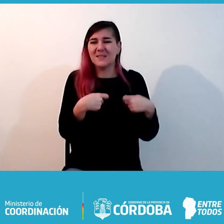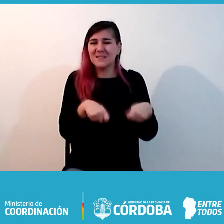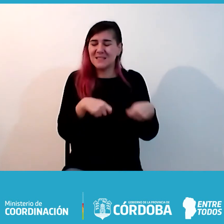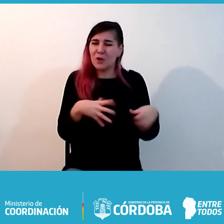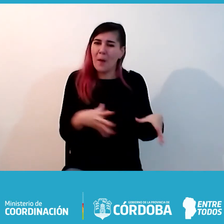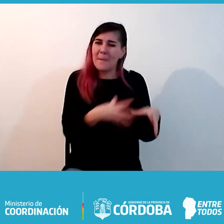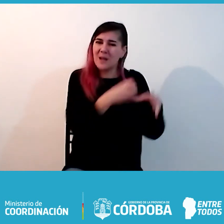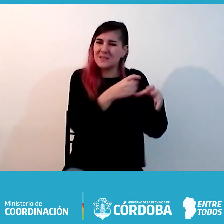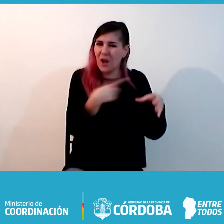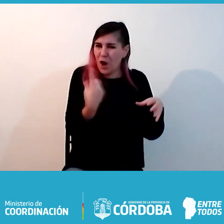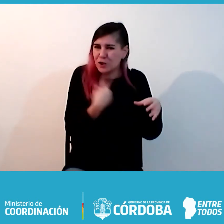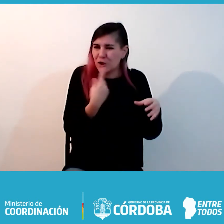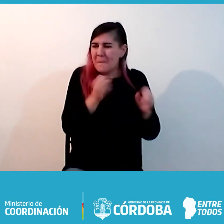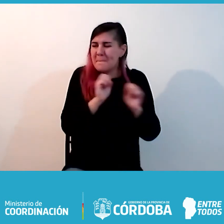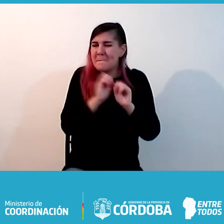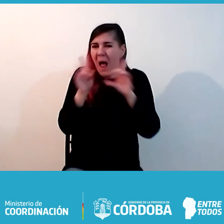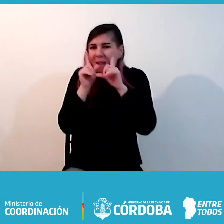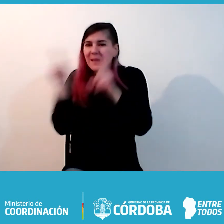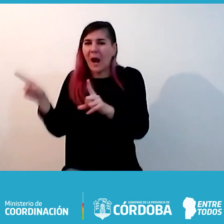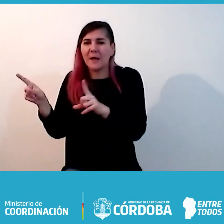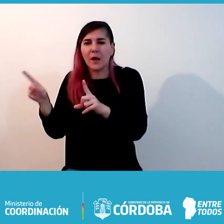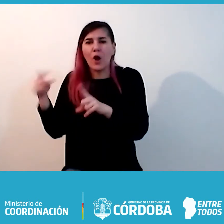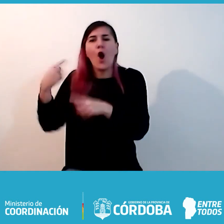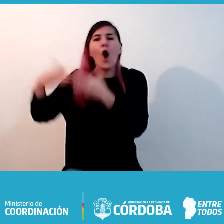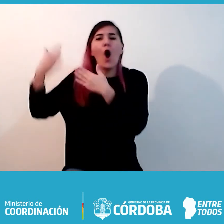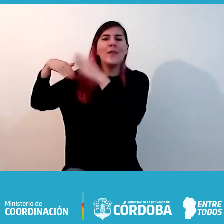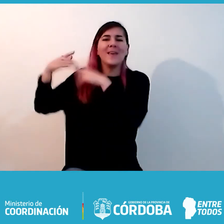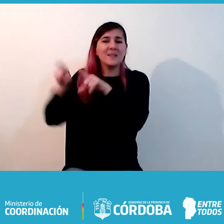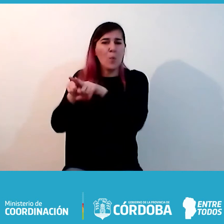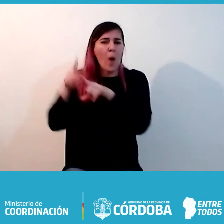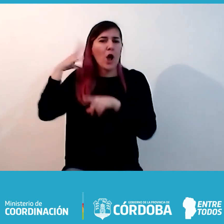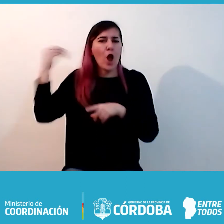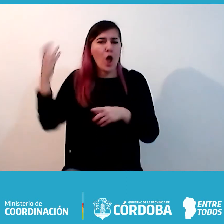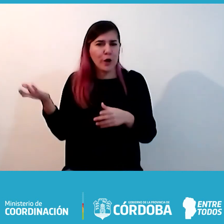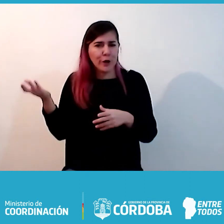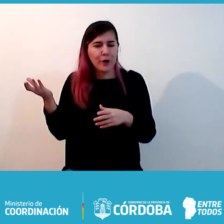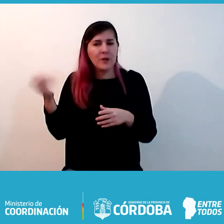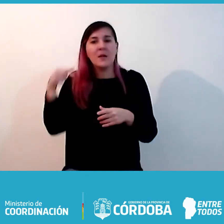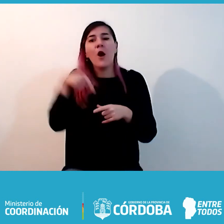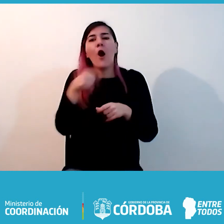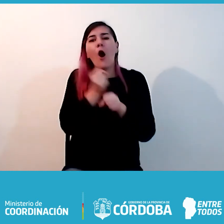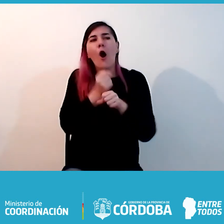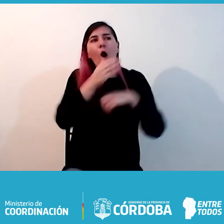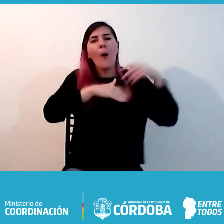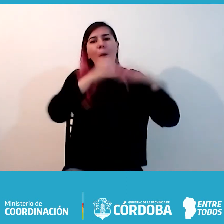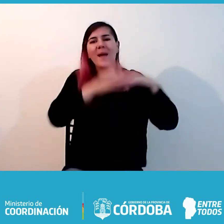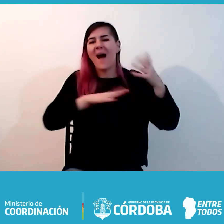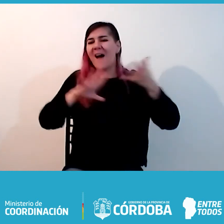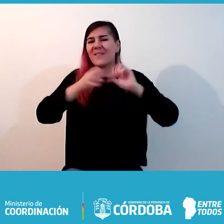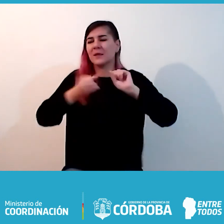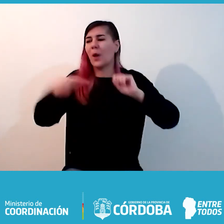seguir ninguneando y maltratando nuestros orígenes, cual Colón. Esta obra afecta directamente a vecinos que temen